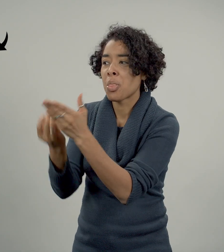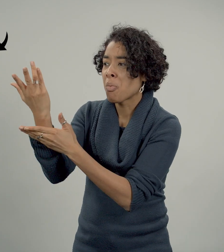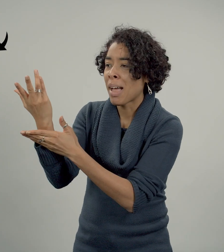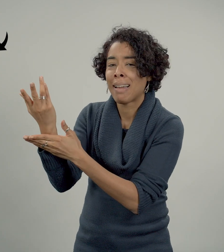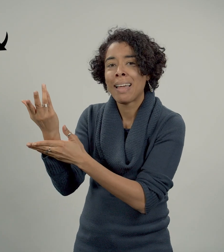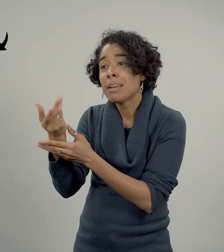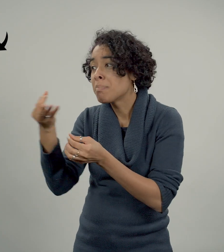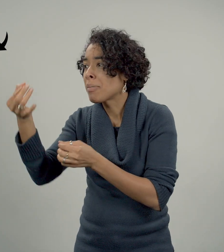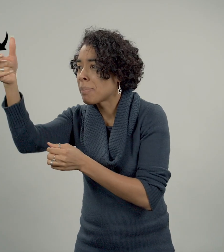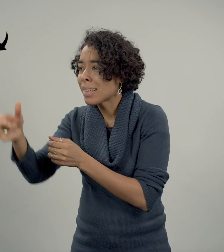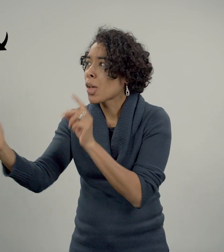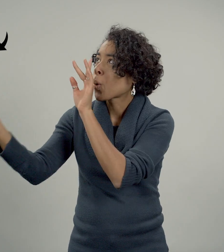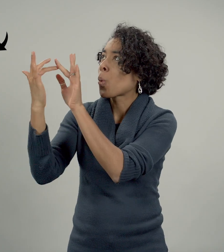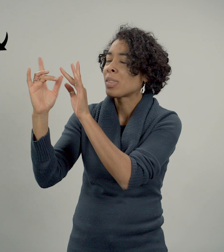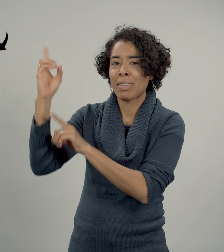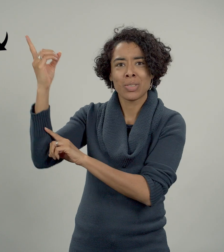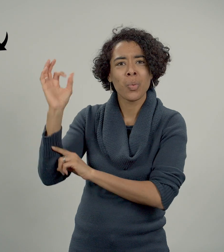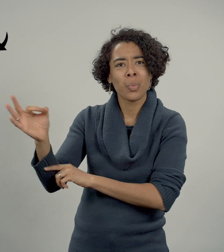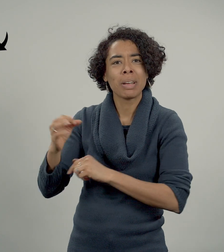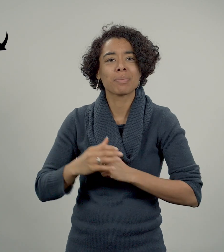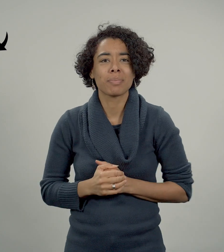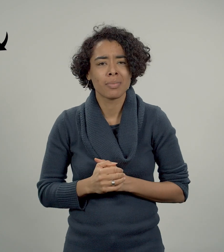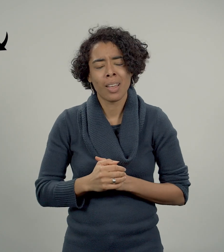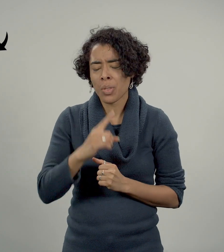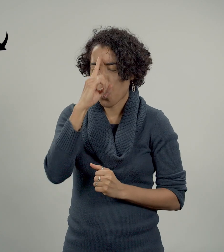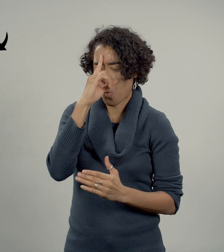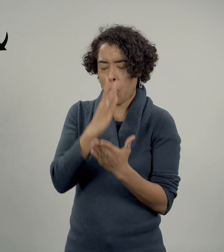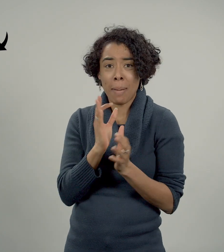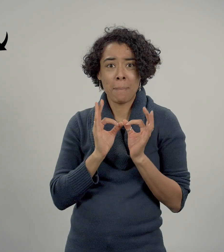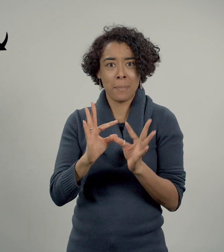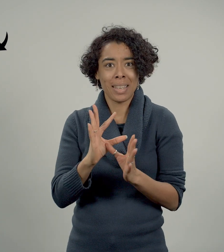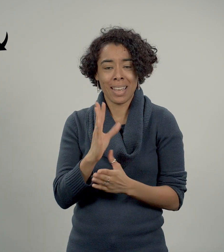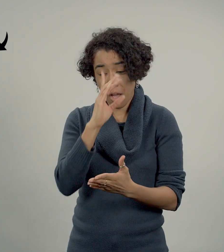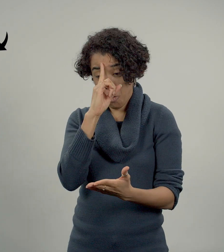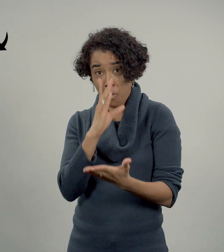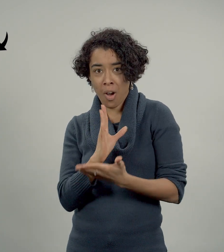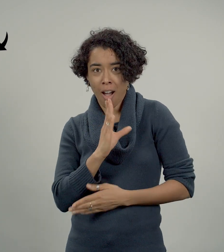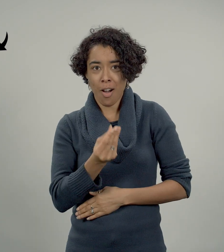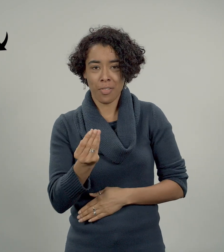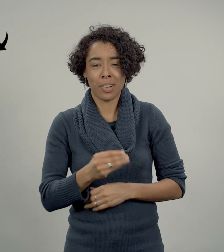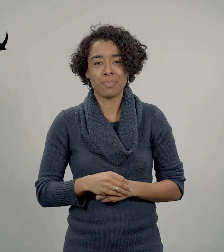à le connaître. Alors, croyons avec la foi d'un enfant. Bonne journée!